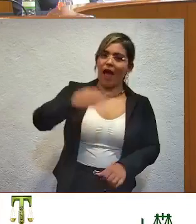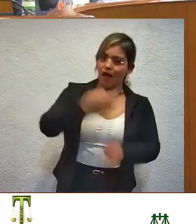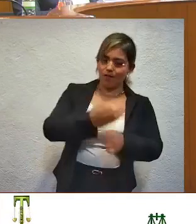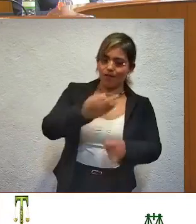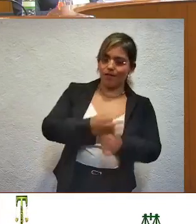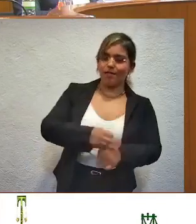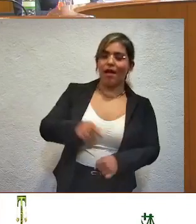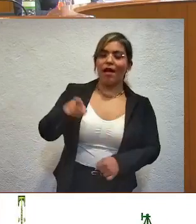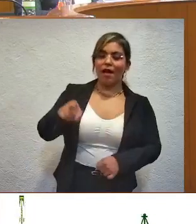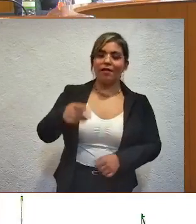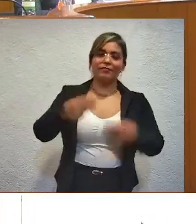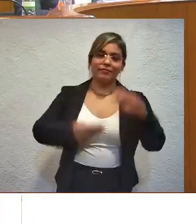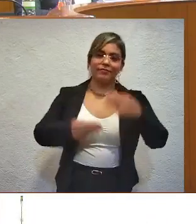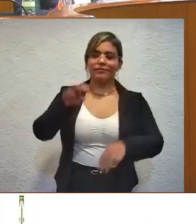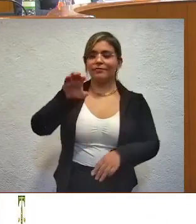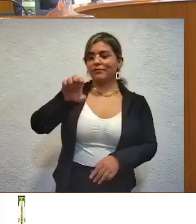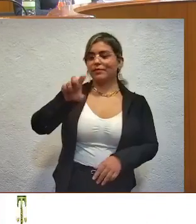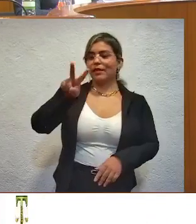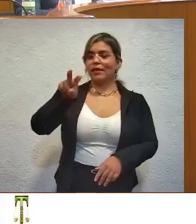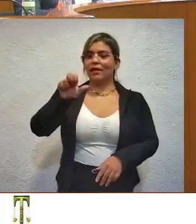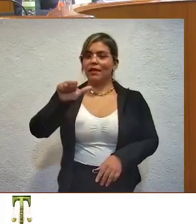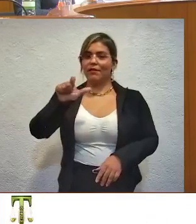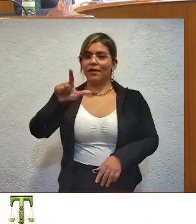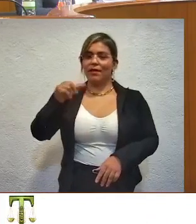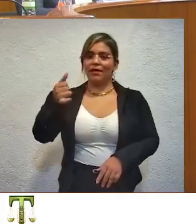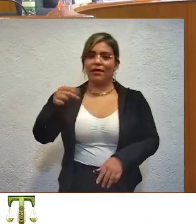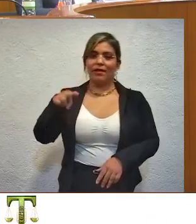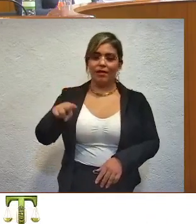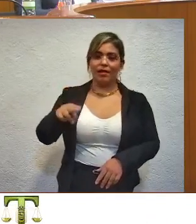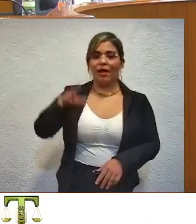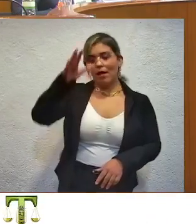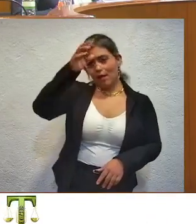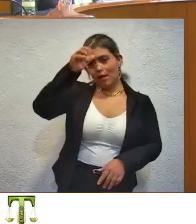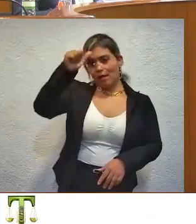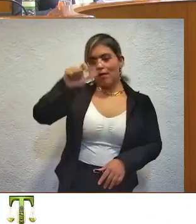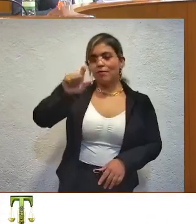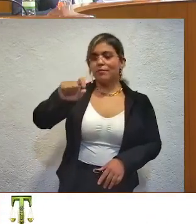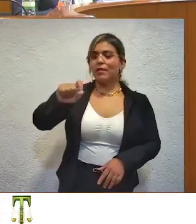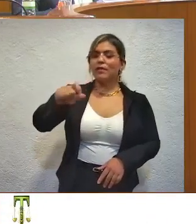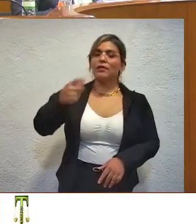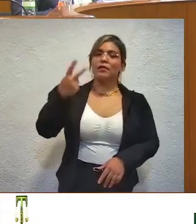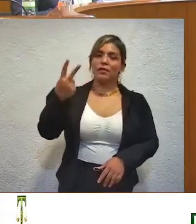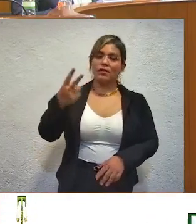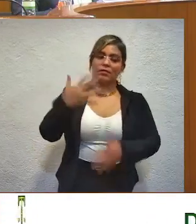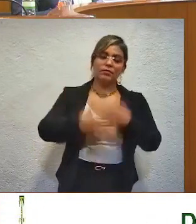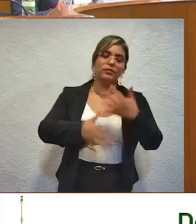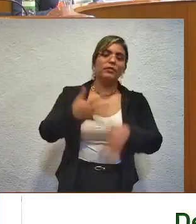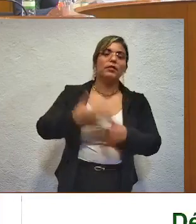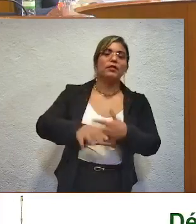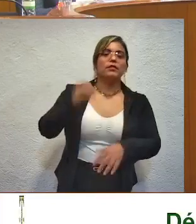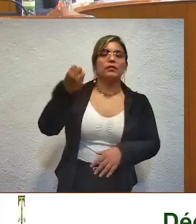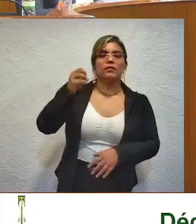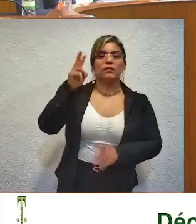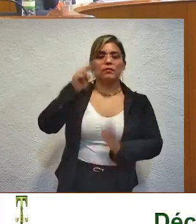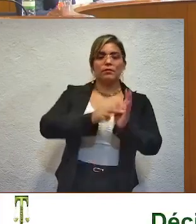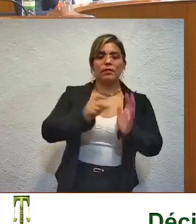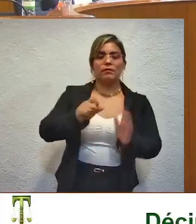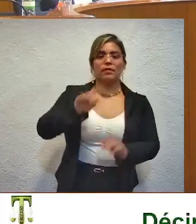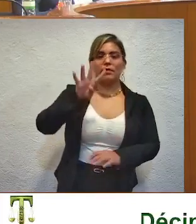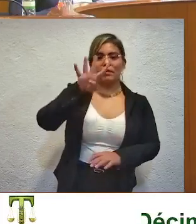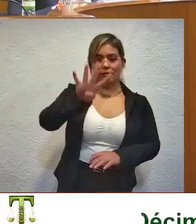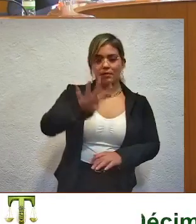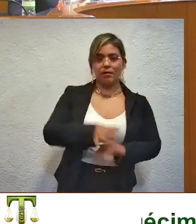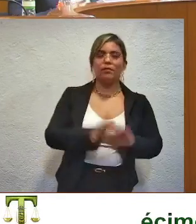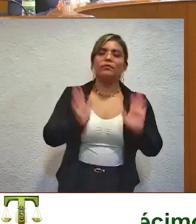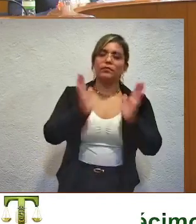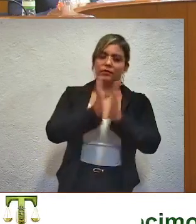la magistrada Evelyn Rodríguez Chinol, en términos del acuerdo 22 de fecha 15 de octubre del 2024. Por